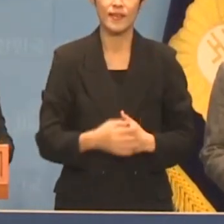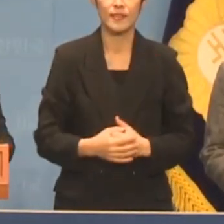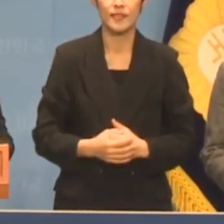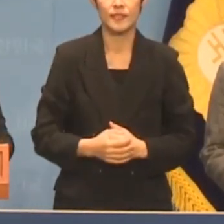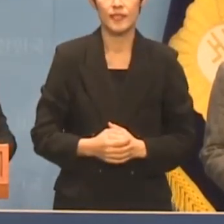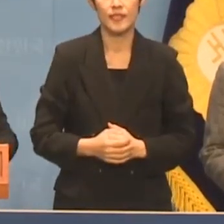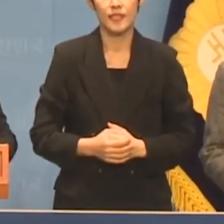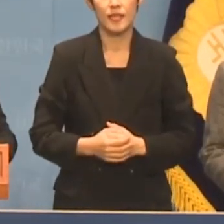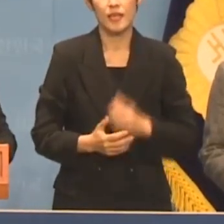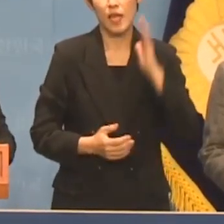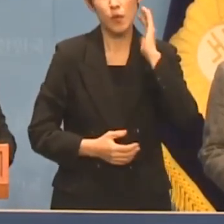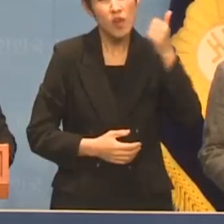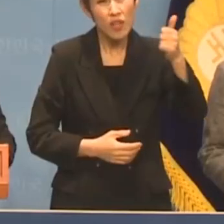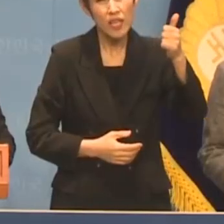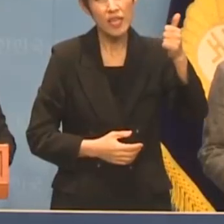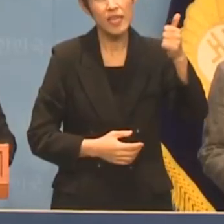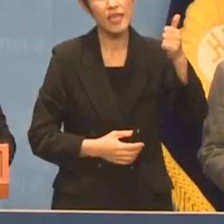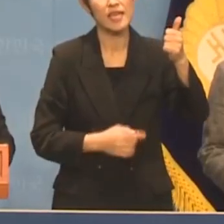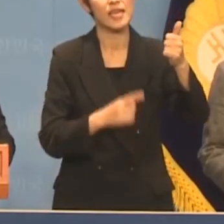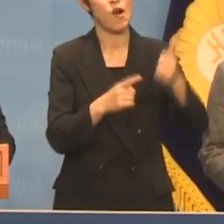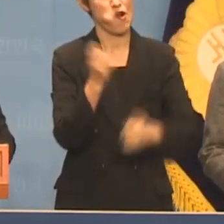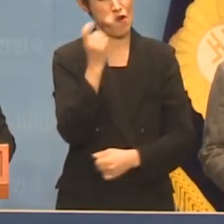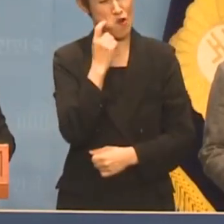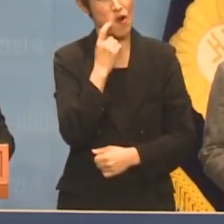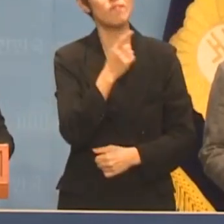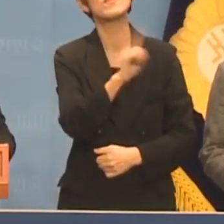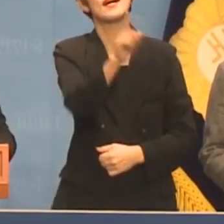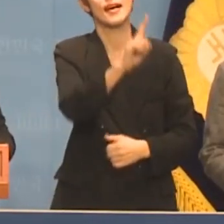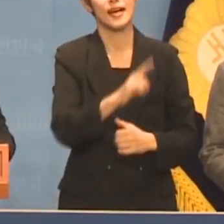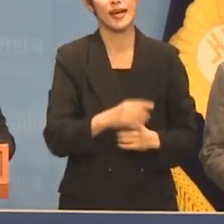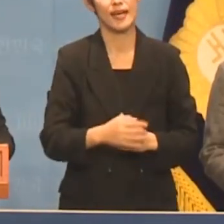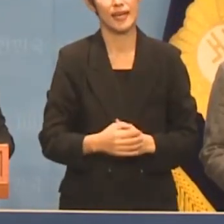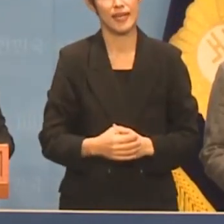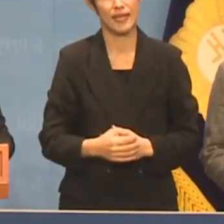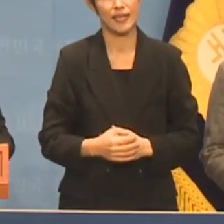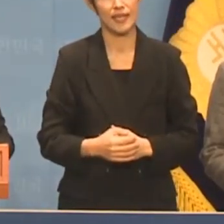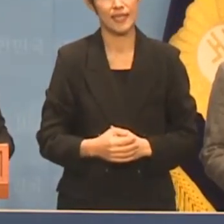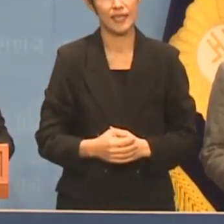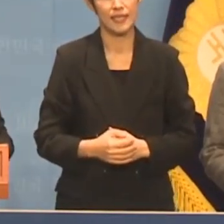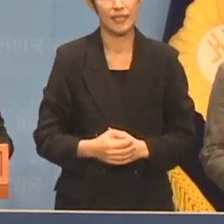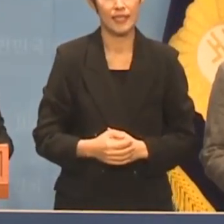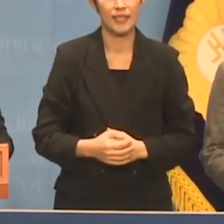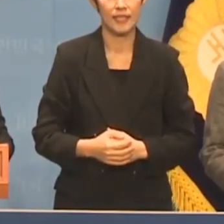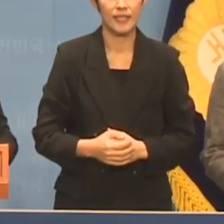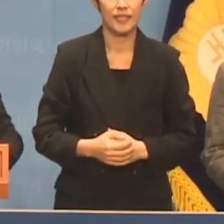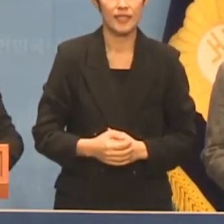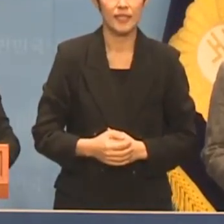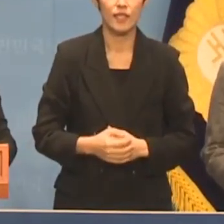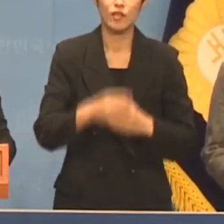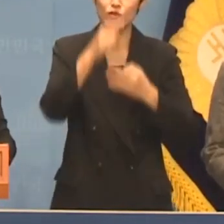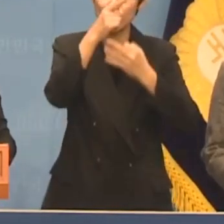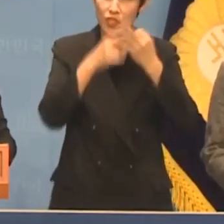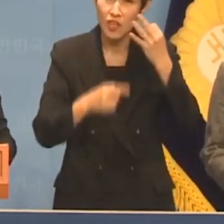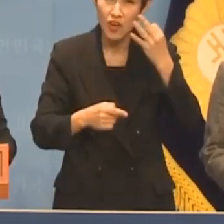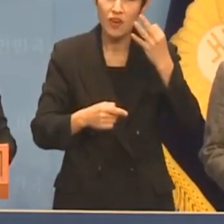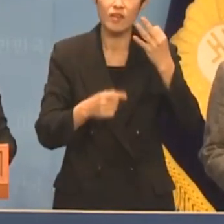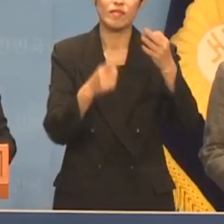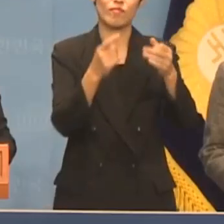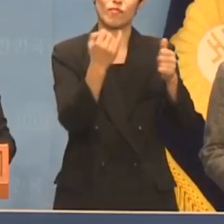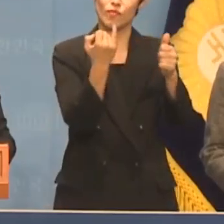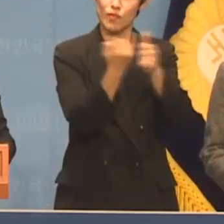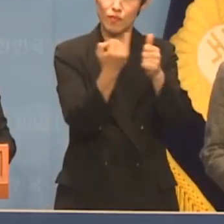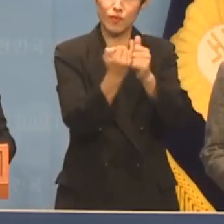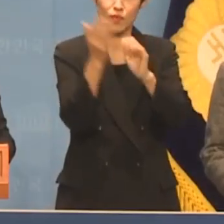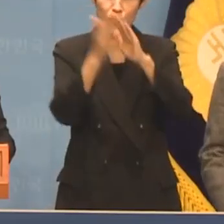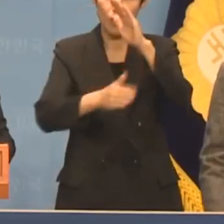거짓말이었습니다. 대통령이 바로 드러날 새빨간 거짓말을 함부로 해대고 있었습니다. 윤석열, 김건희의